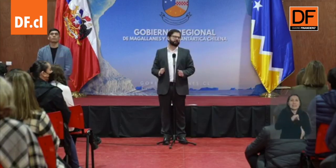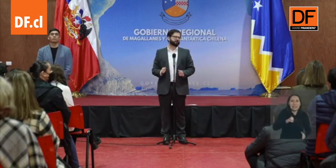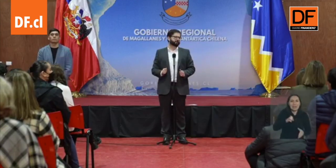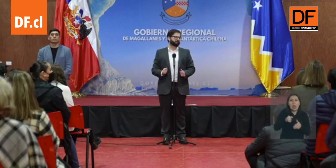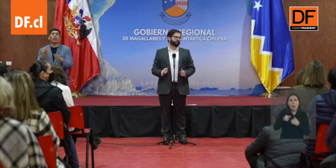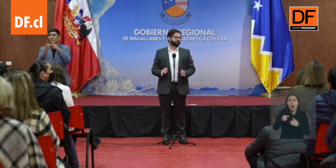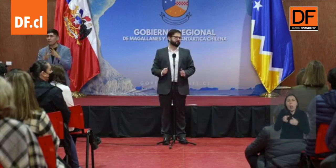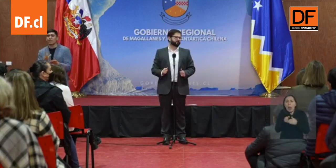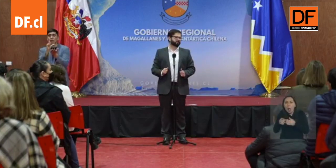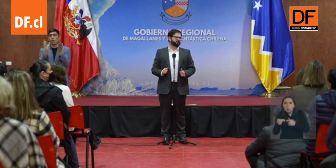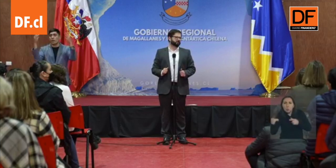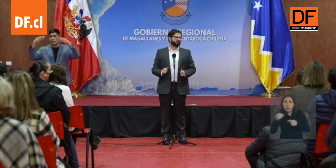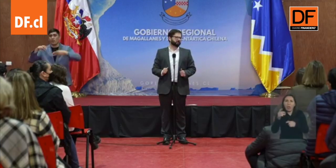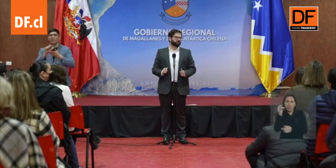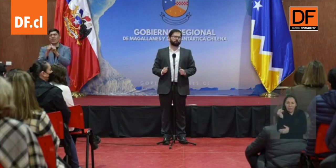Delgada.